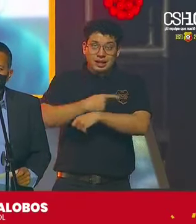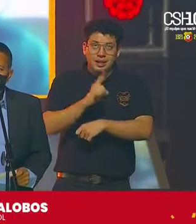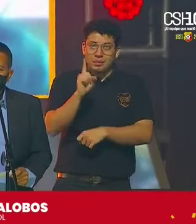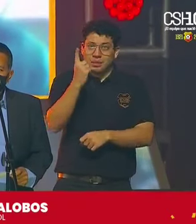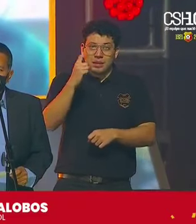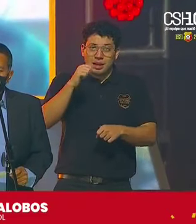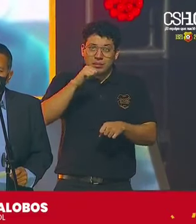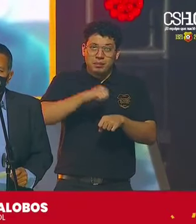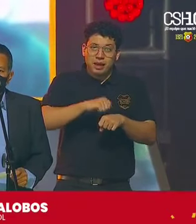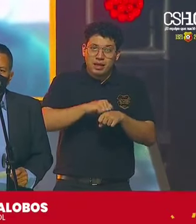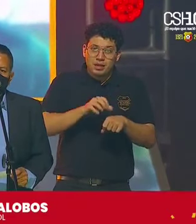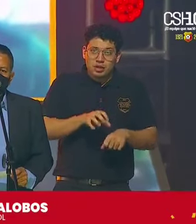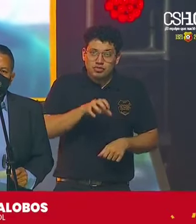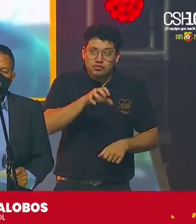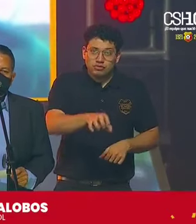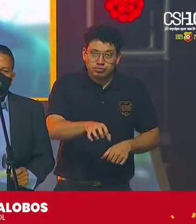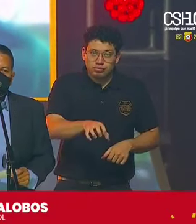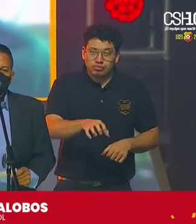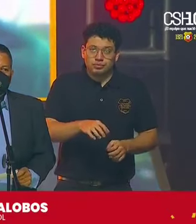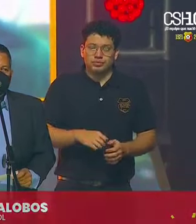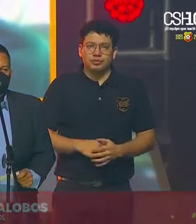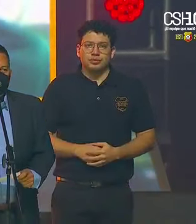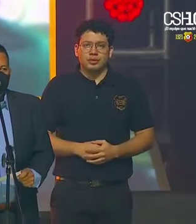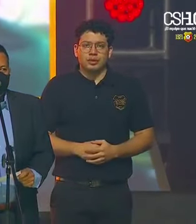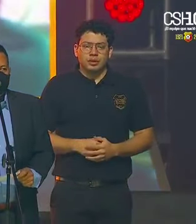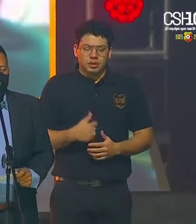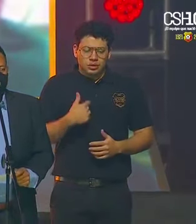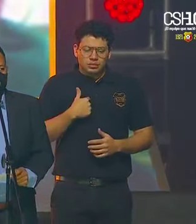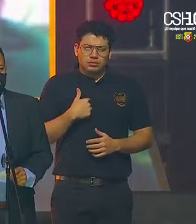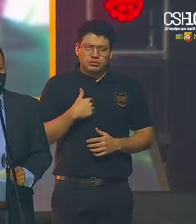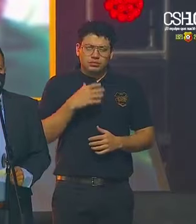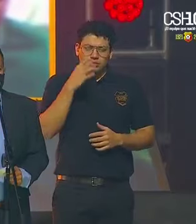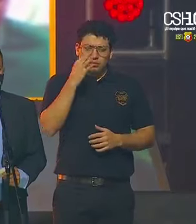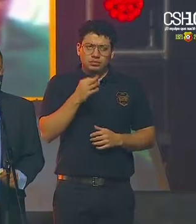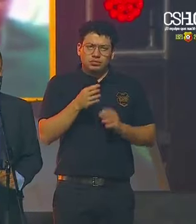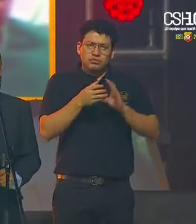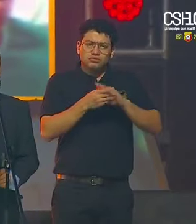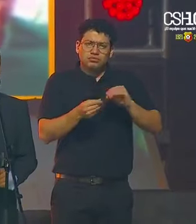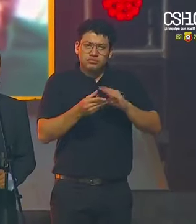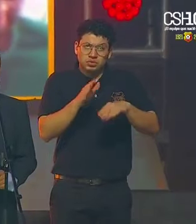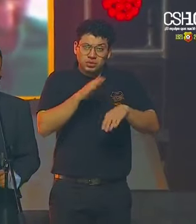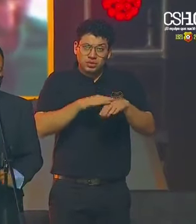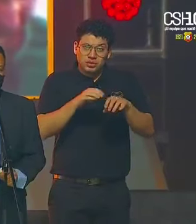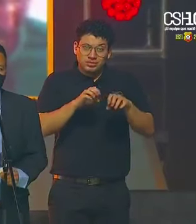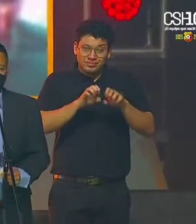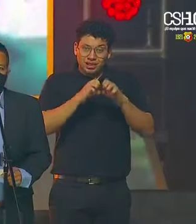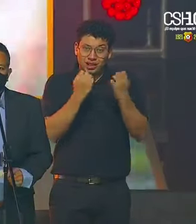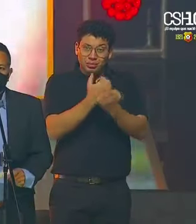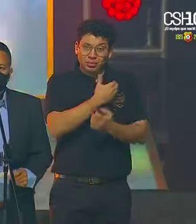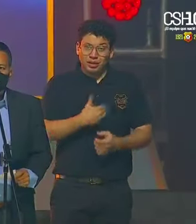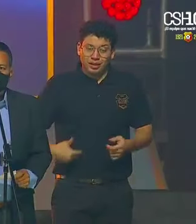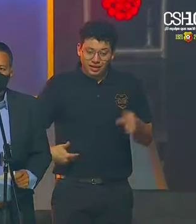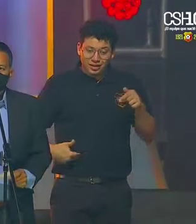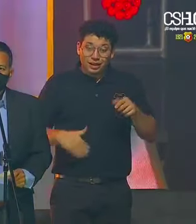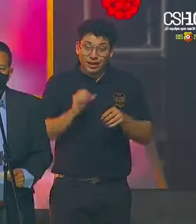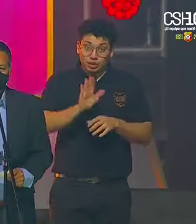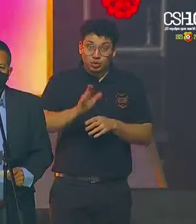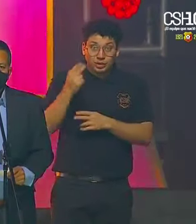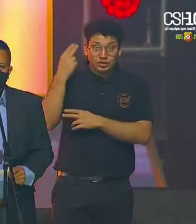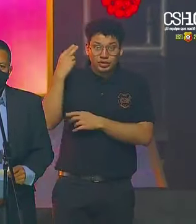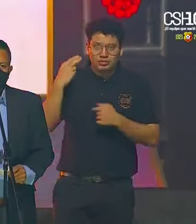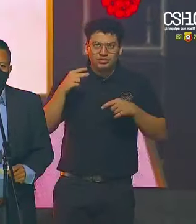piedra. Creo que hablar del Club Sport Herediano y su historia es hablar de la historia del fútbol de Costa